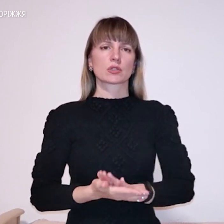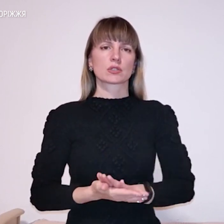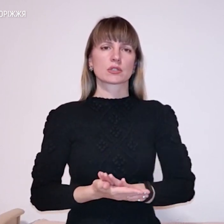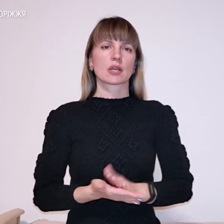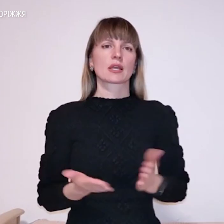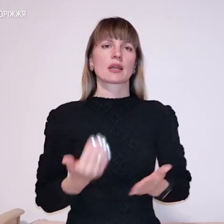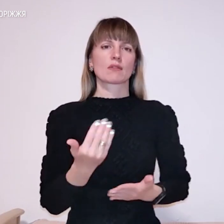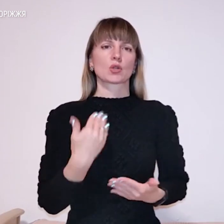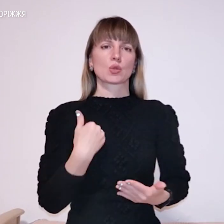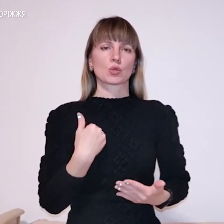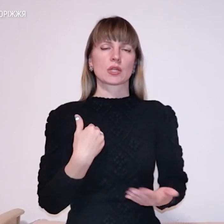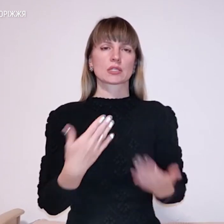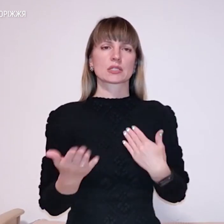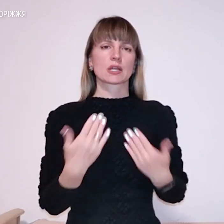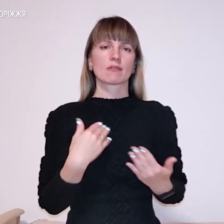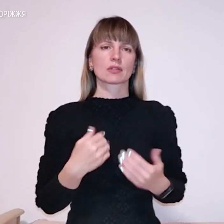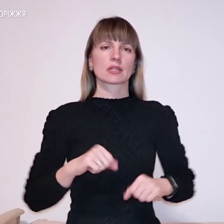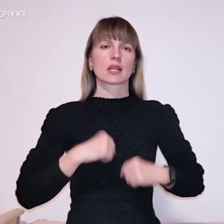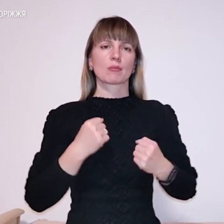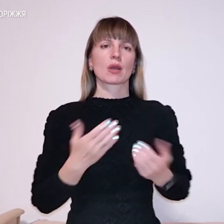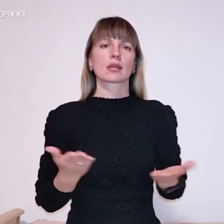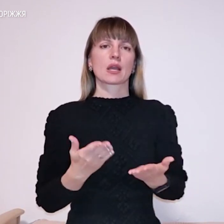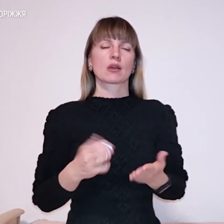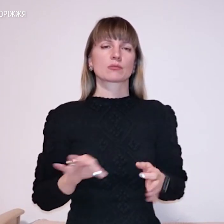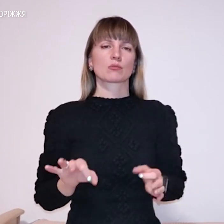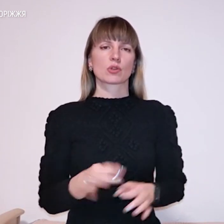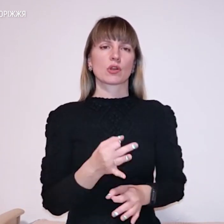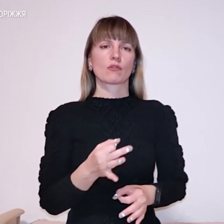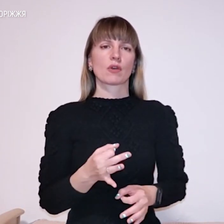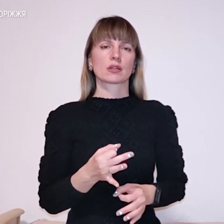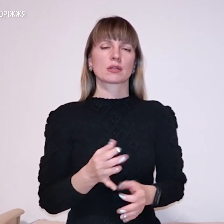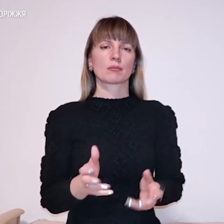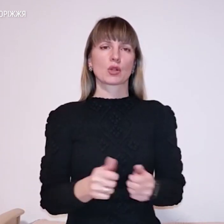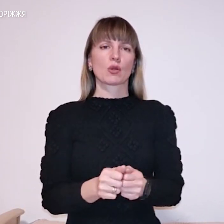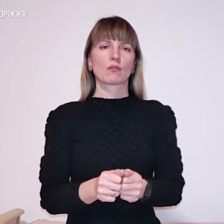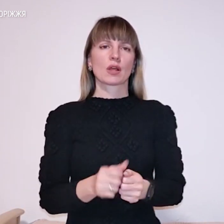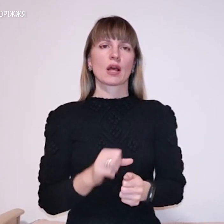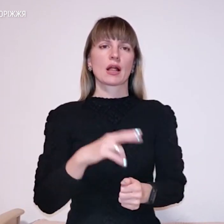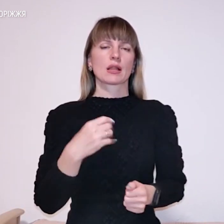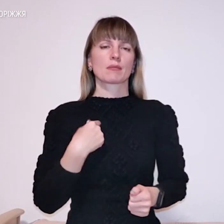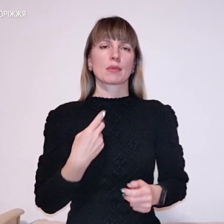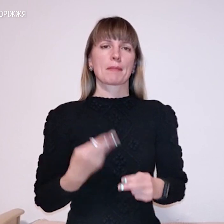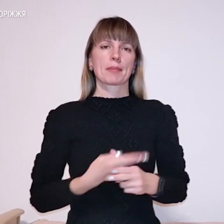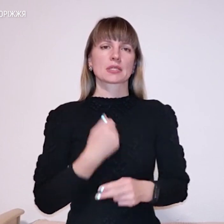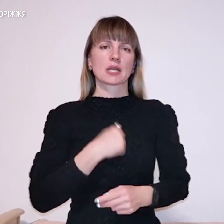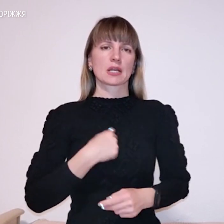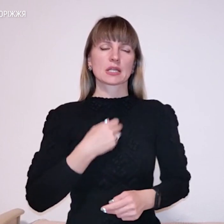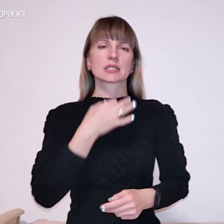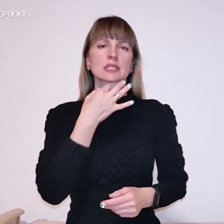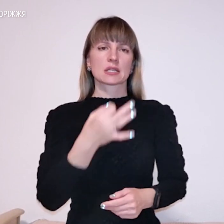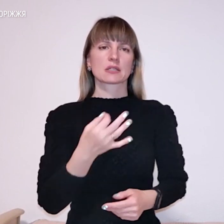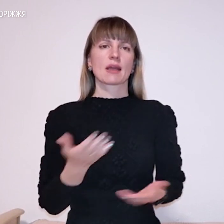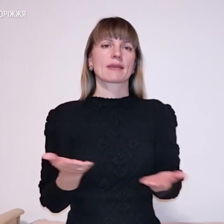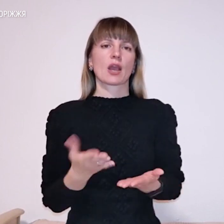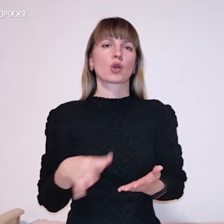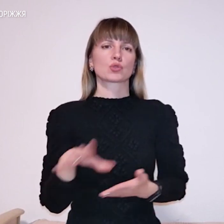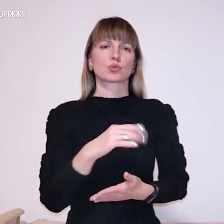ви до нас ставитесь? Намагався якось провокувати, підловити. Але ми без агресії сказали, якось усе